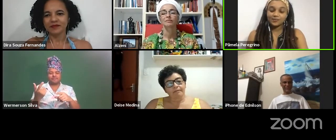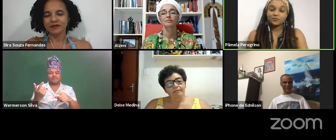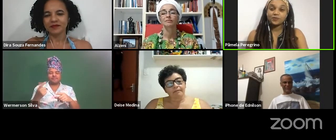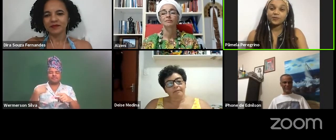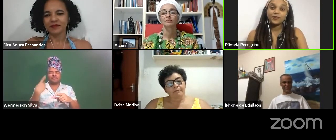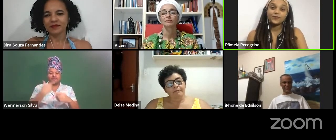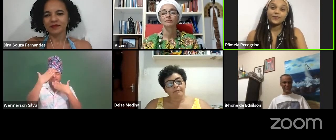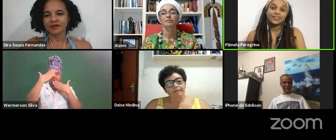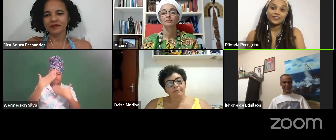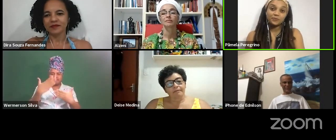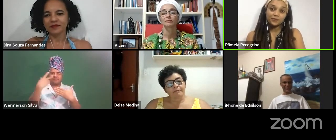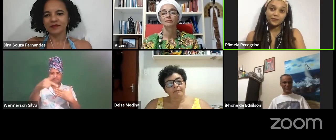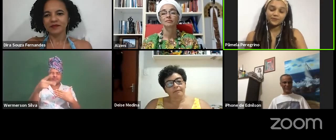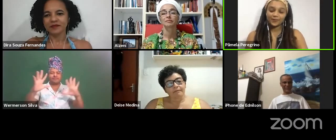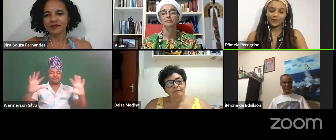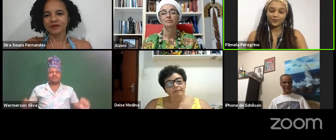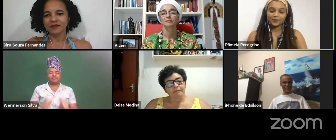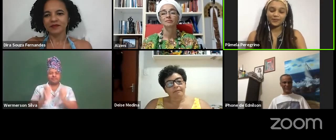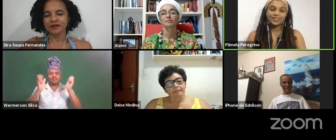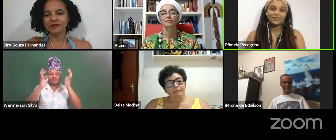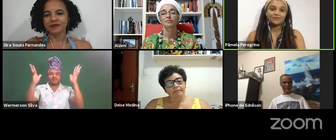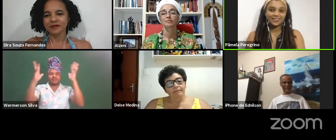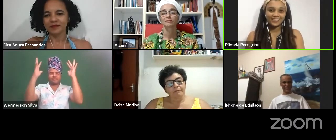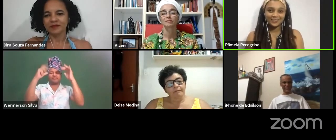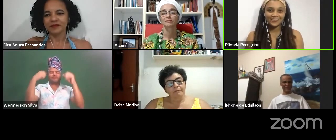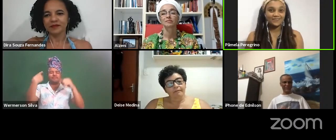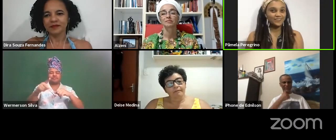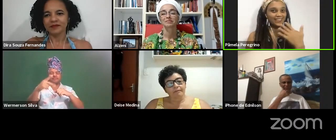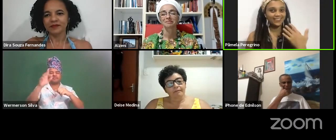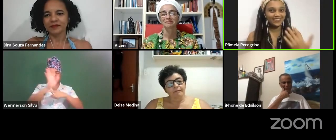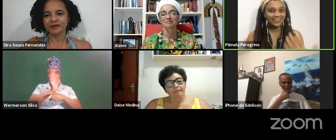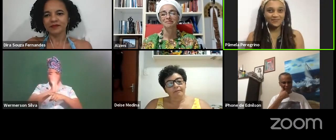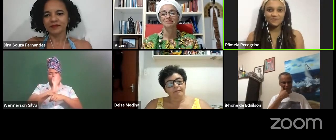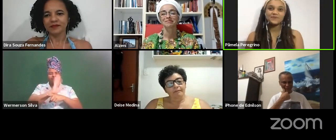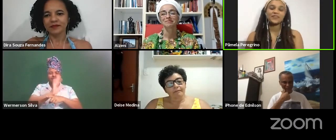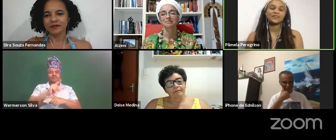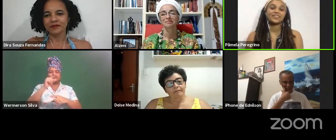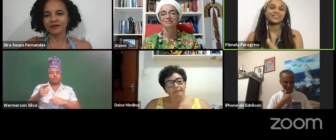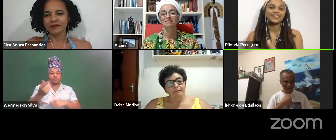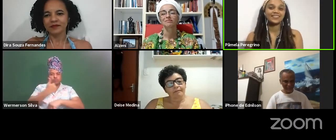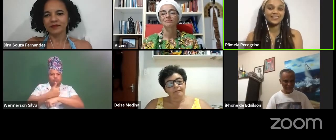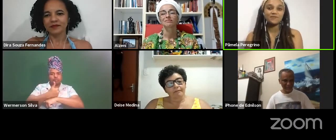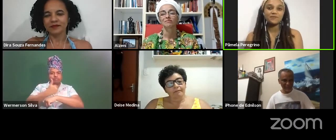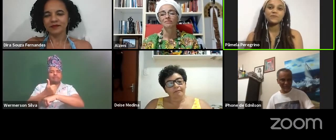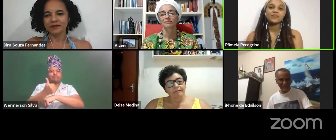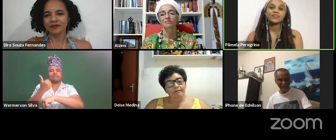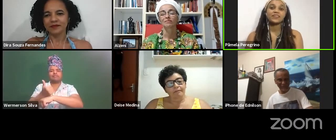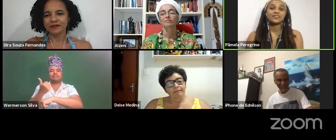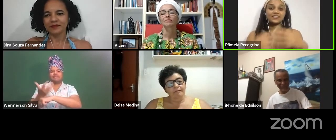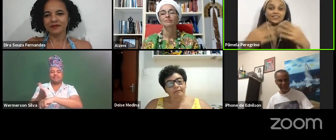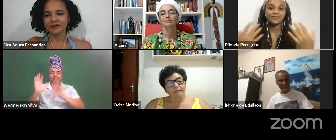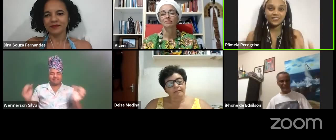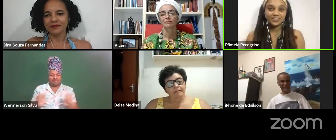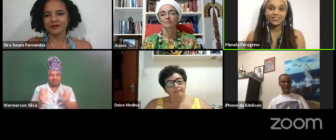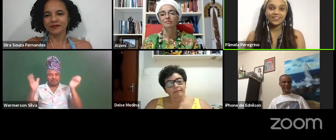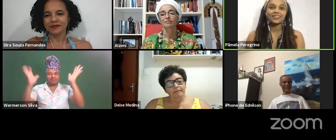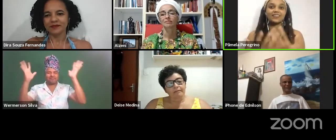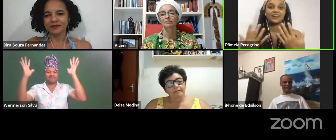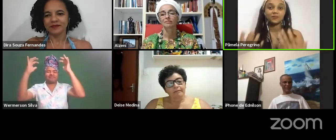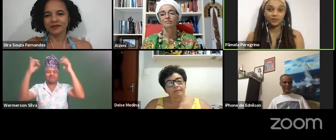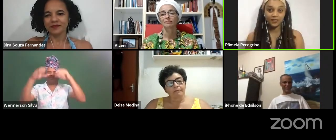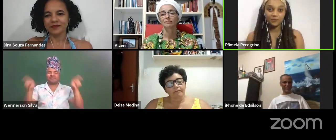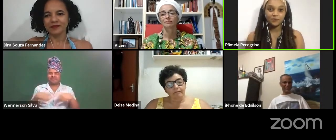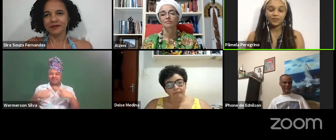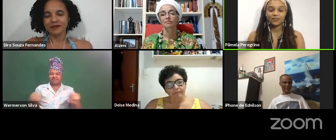E agradeço muito ao tempo. Nosso filme termina com haverá tempo, e a canção é